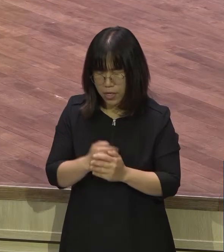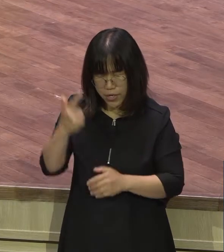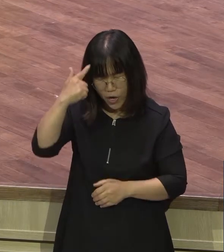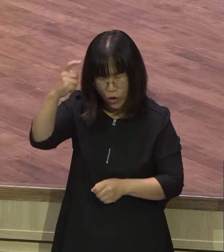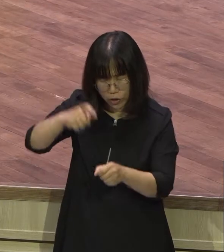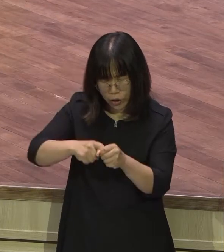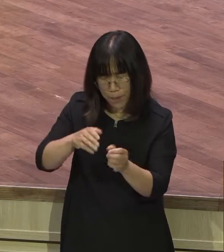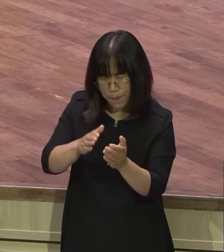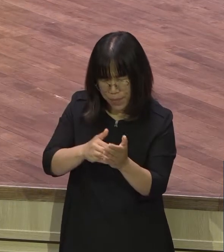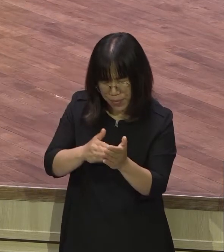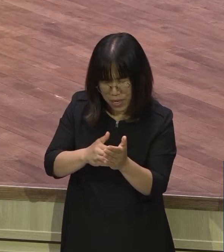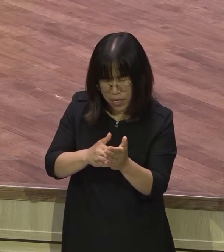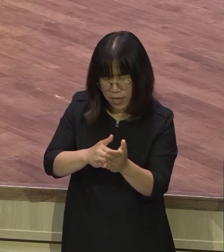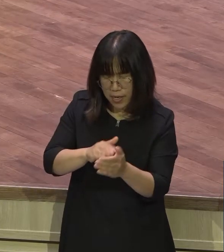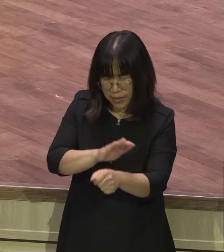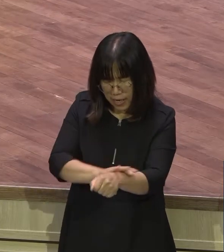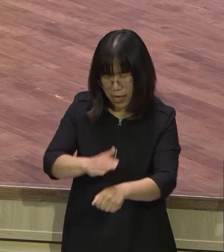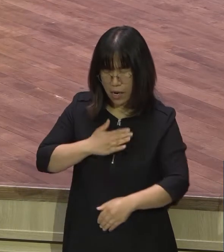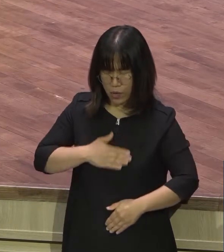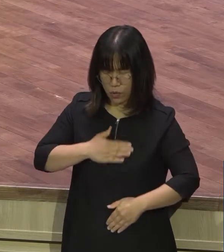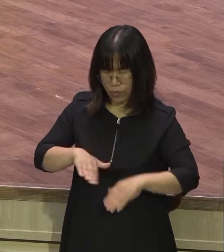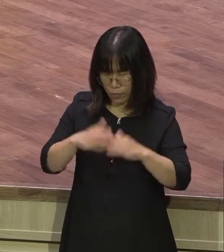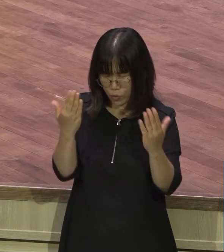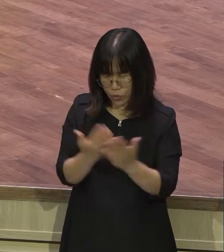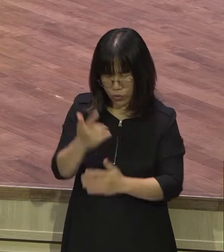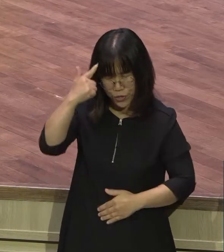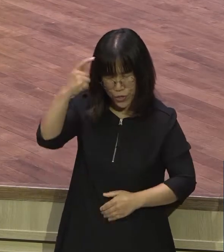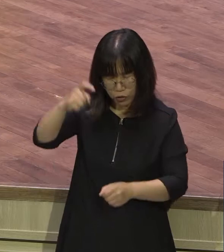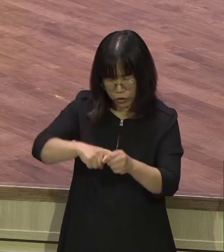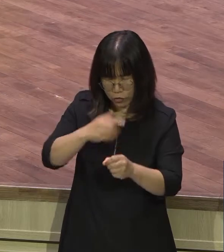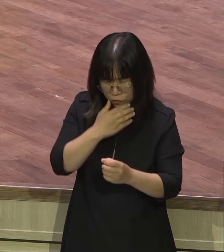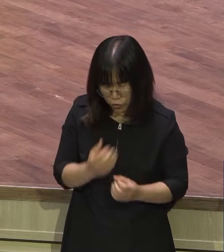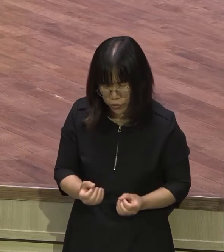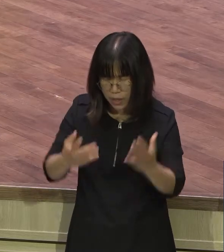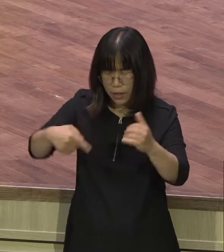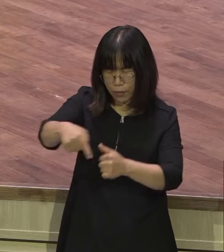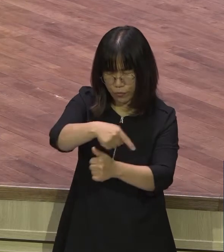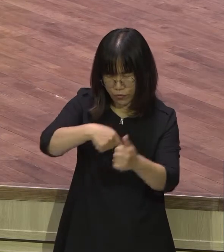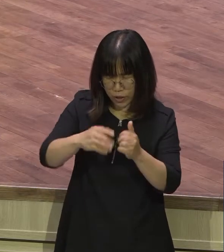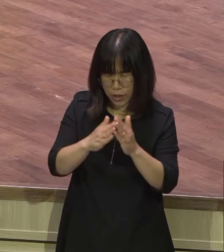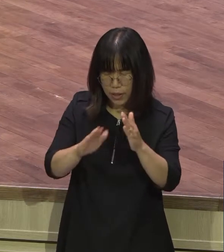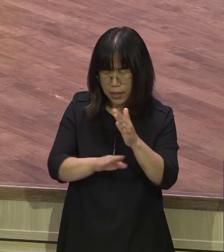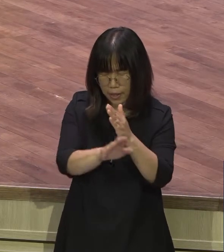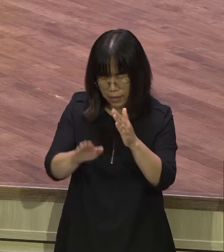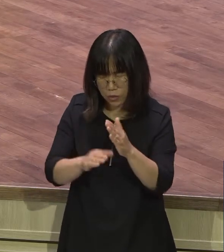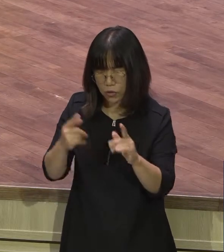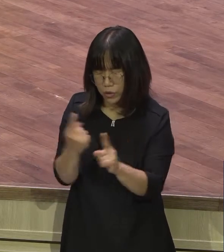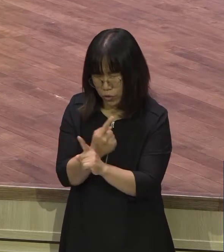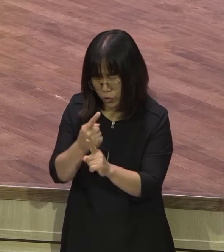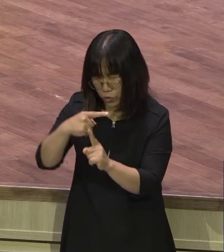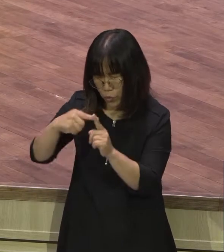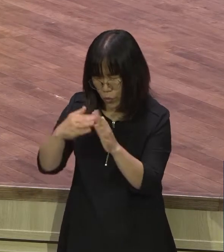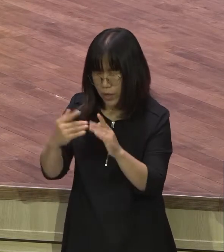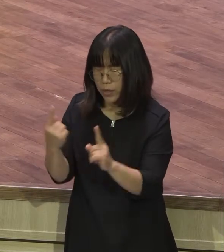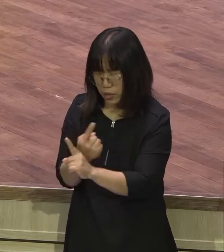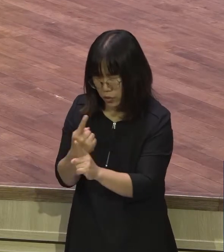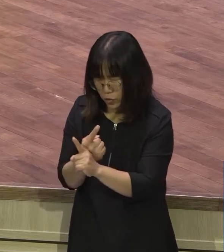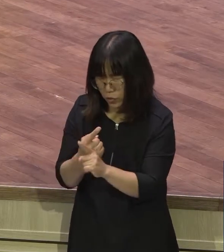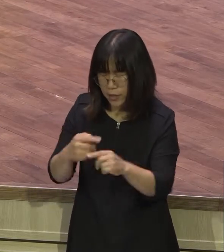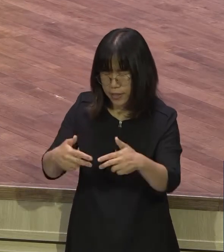알고 모두 다 축제 축제 영적 영적 축제 축제 분위기 속에서 분위기 속에서 가정을 가정을 치유하고 치유하고 교회를 교회를 치유하고 치유하고